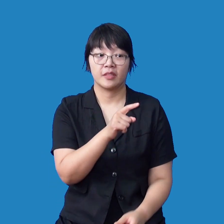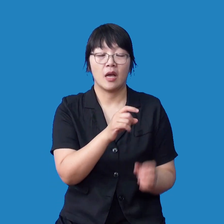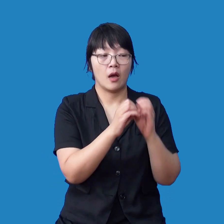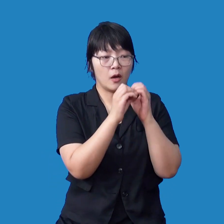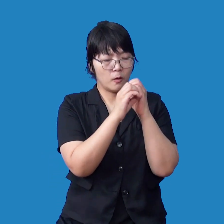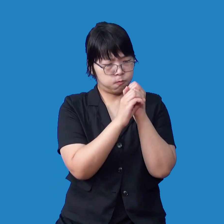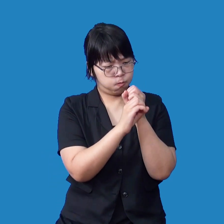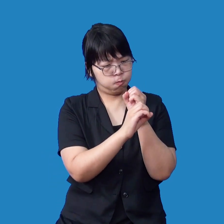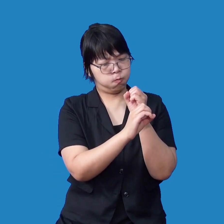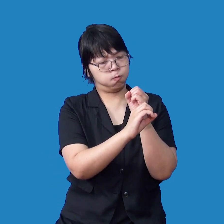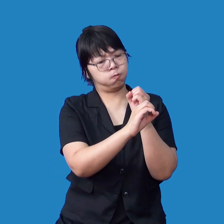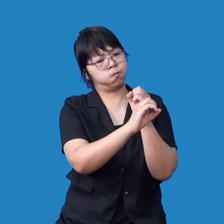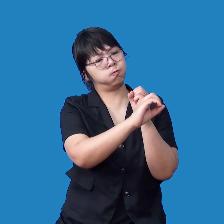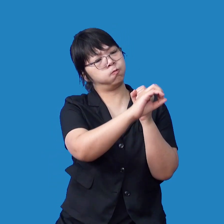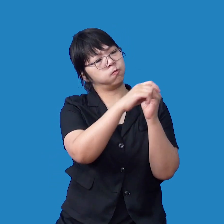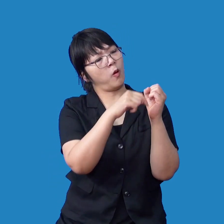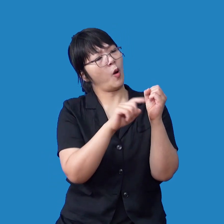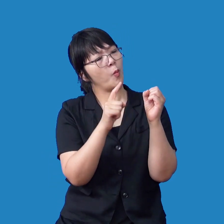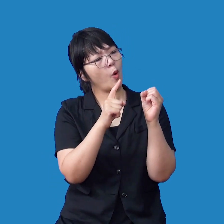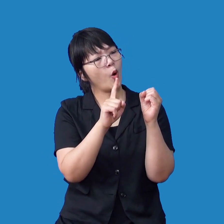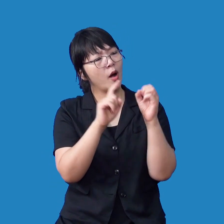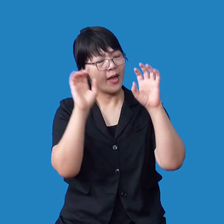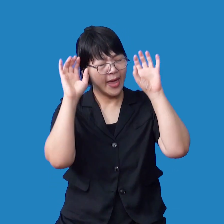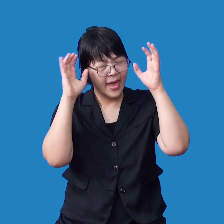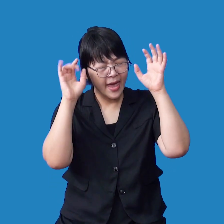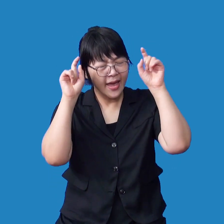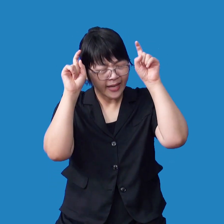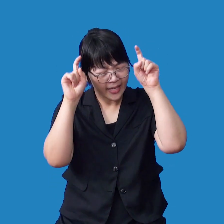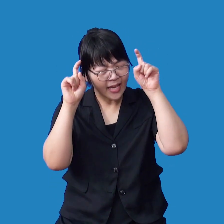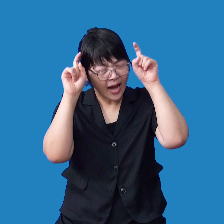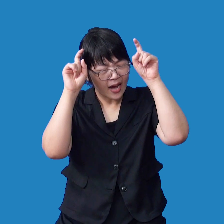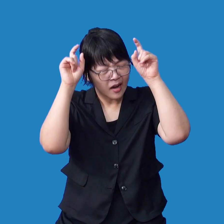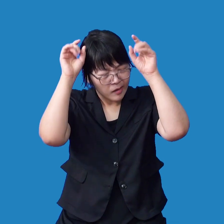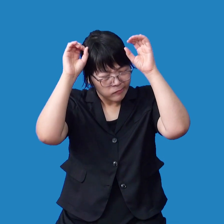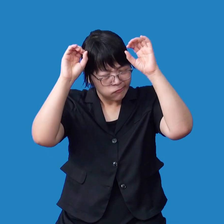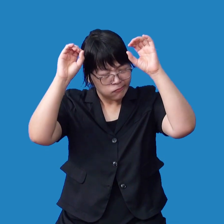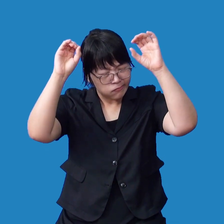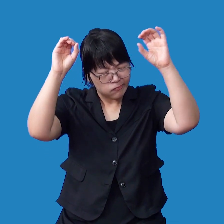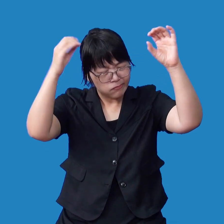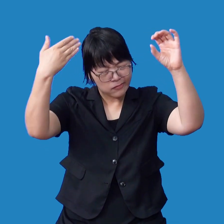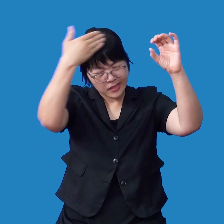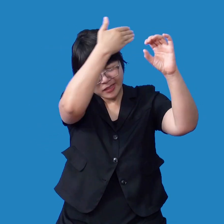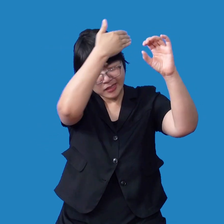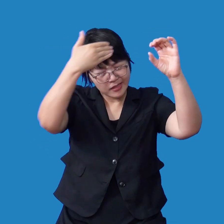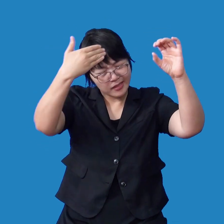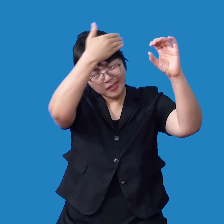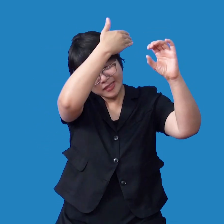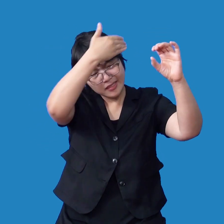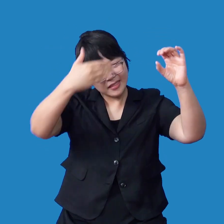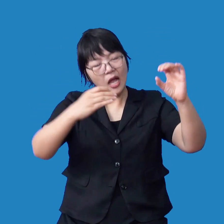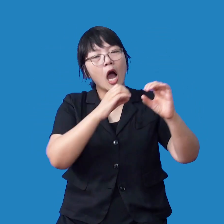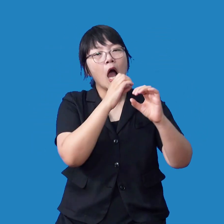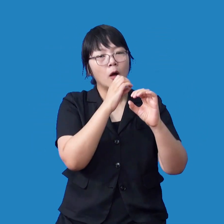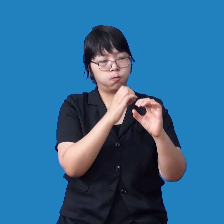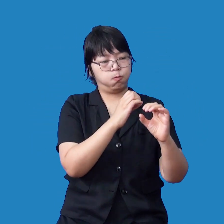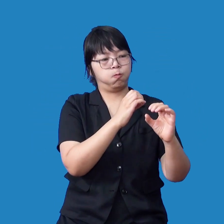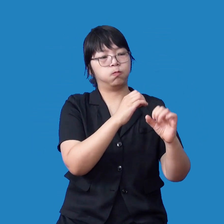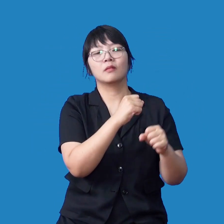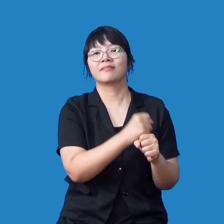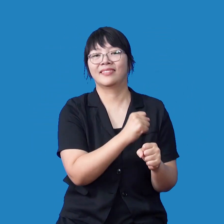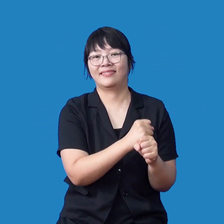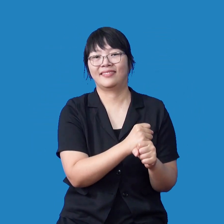나팔은 어린 양의 뿔로 만들어집니다. 우리가 어린 양 그러면 제일 먼저 생각나는 사건이